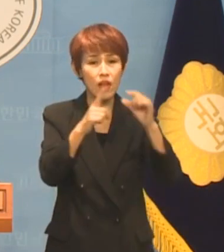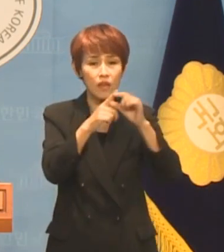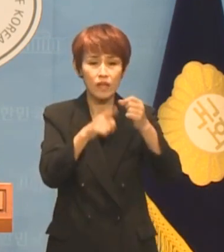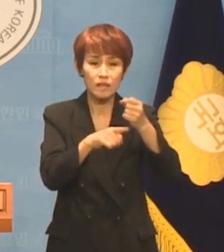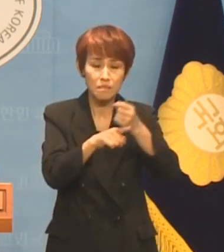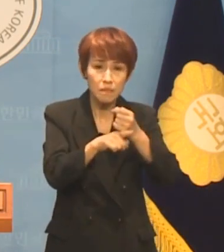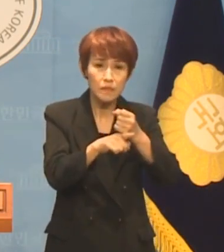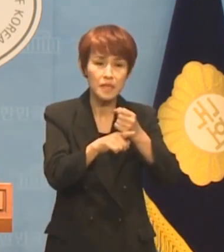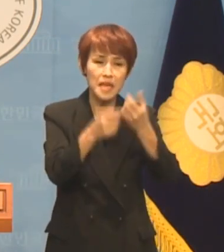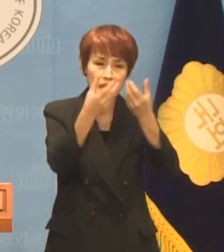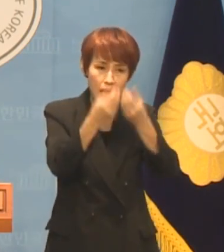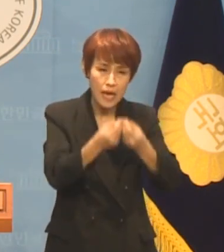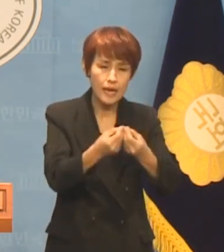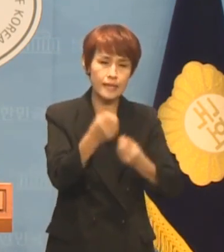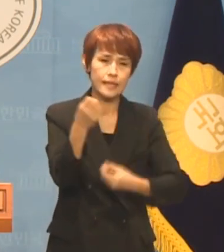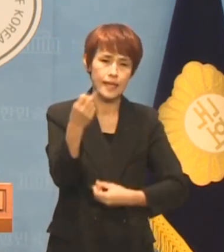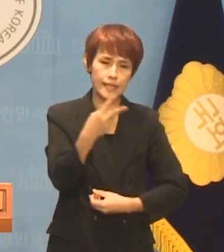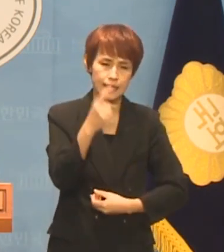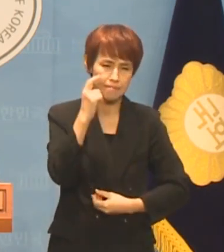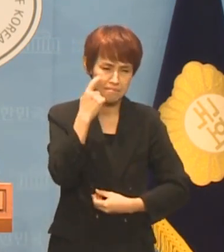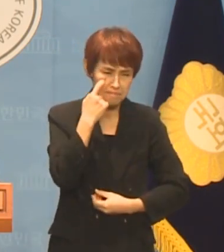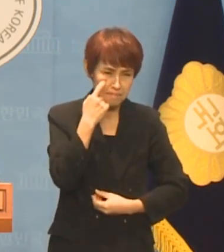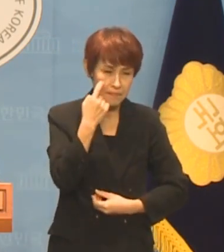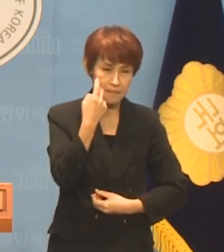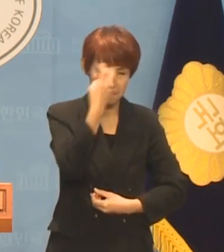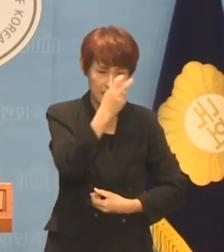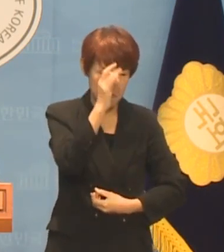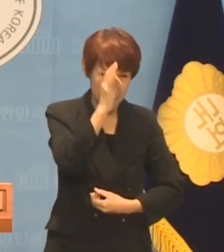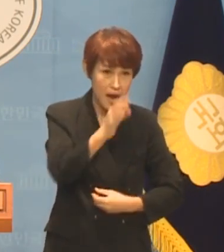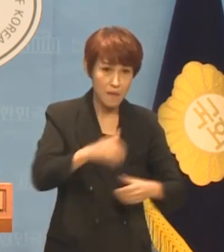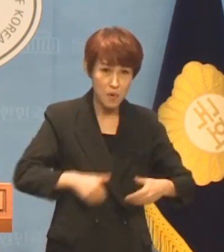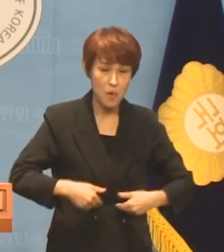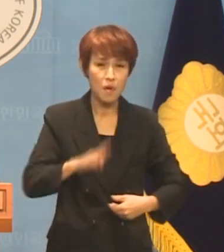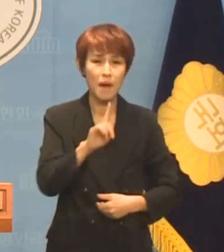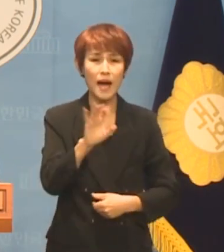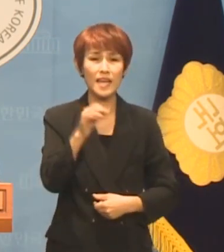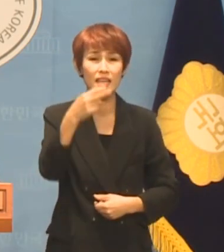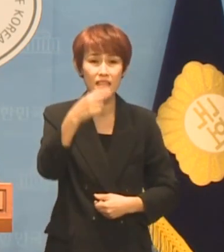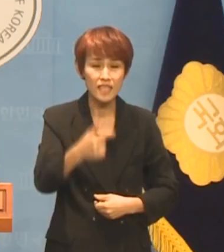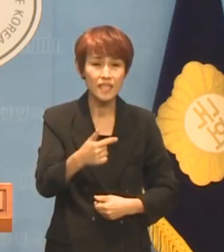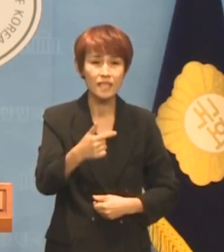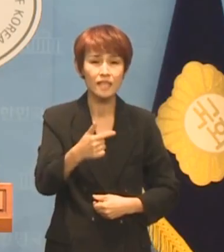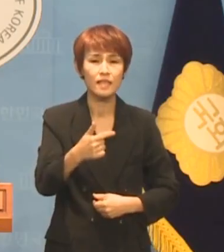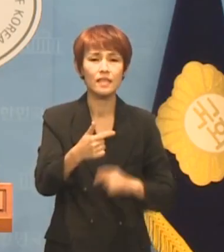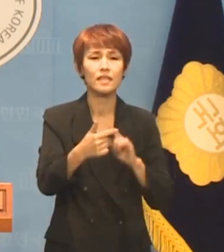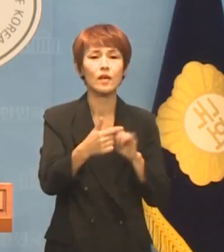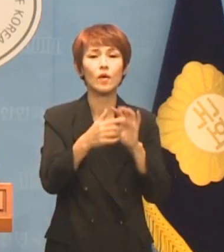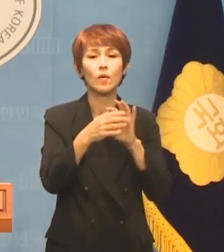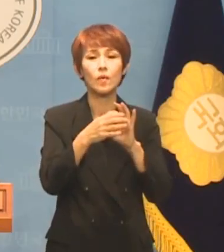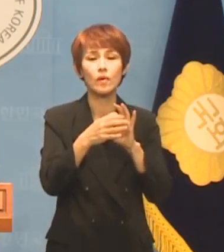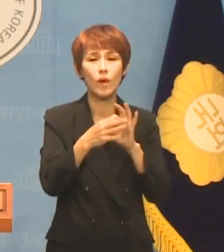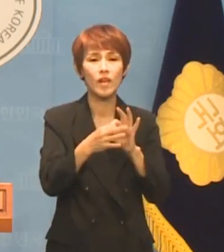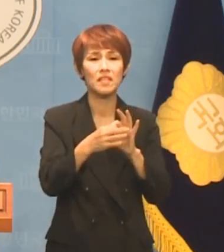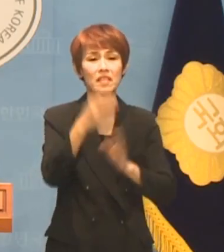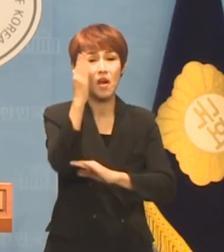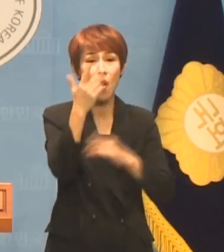뜻이나 용례부터 다시 숙지해야 할 바이든 날리면의 김은혜 의원실